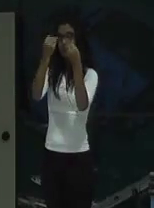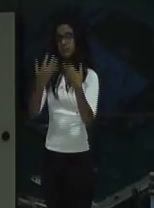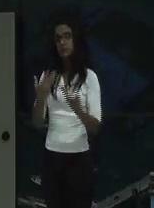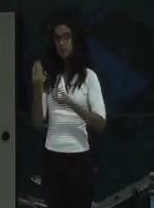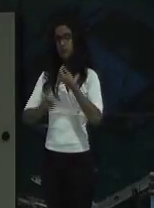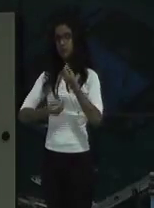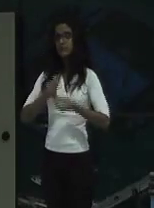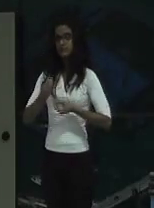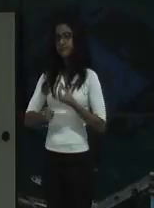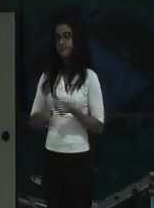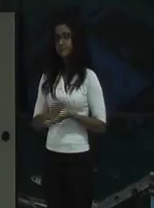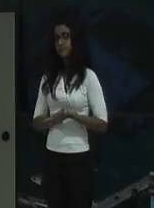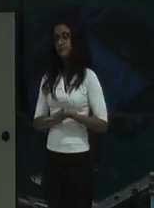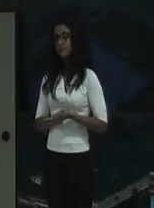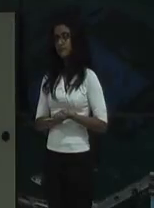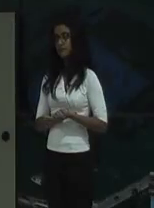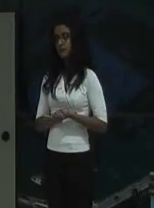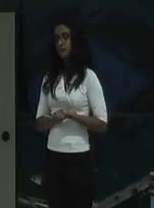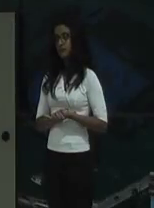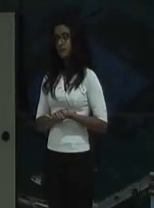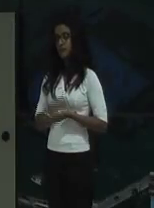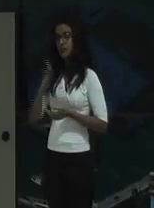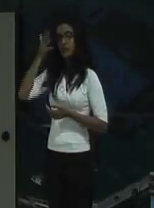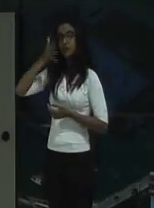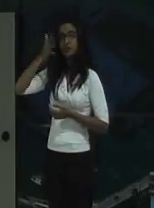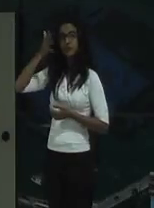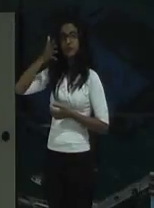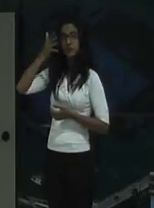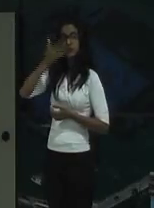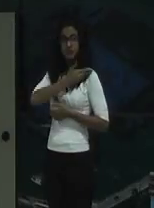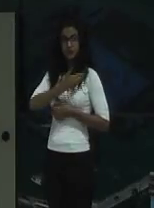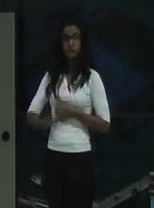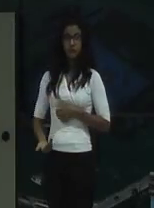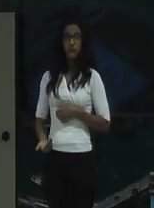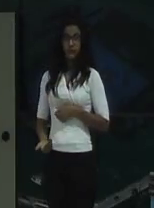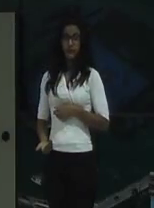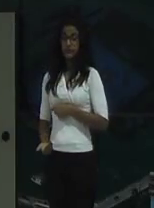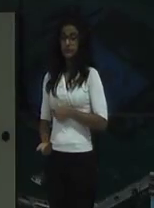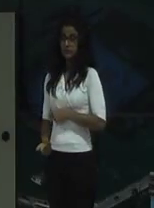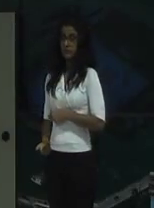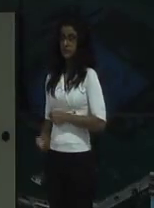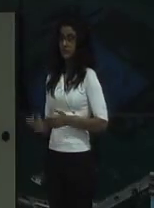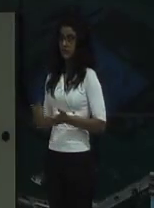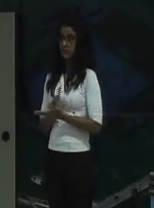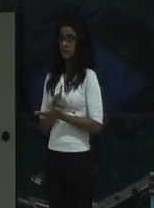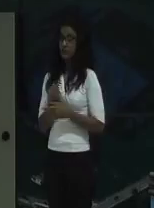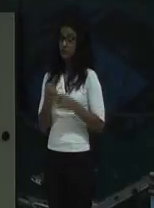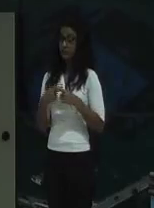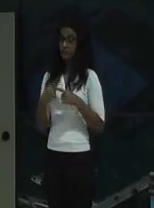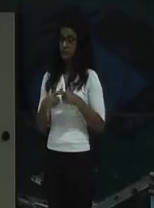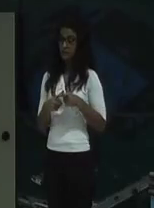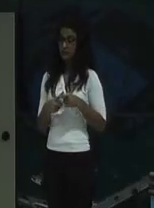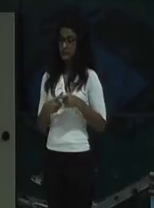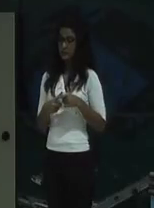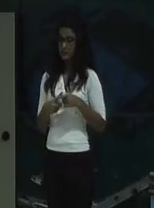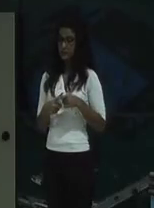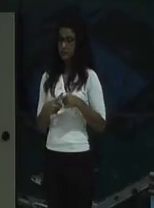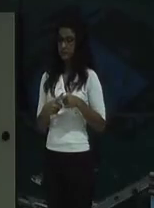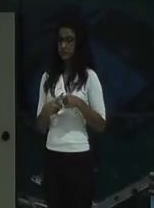essa economia. Por isso que eu disse, a audiência pública, a Câmara pecou na construção desta audiência. Foi uma